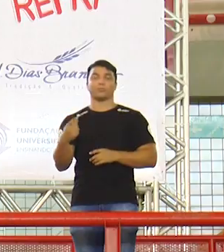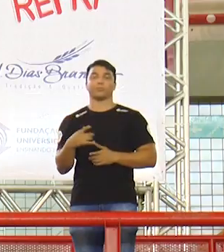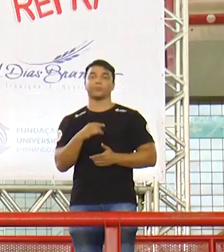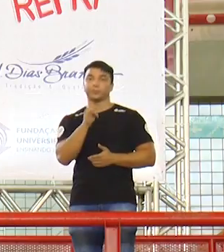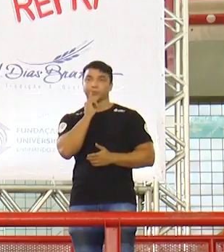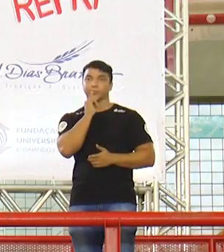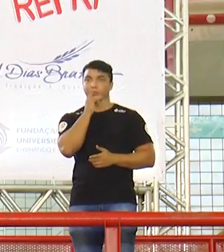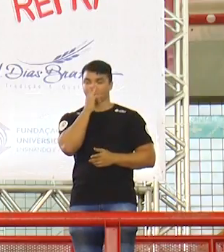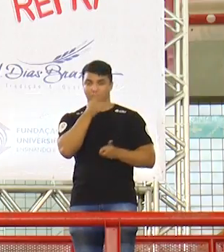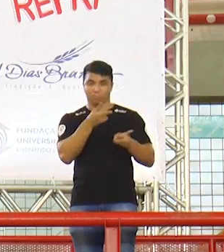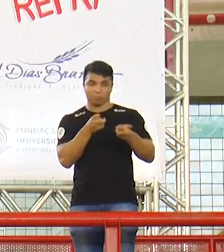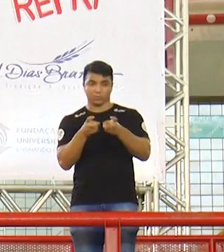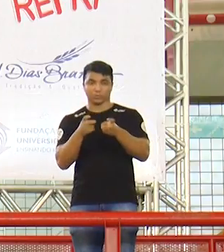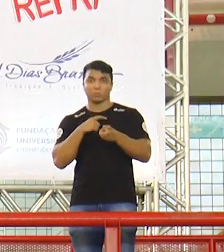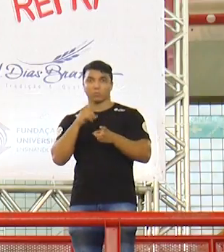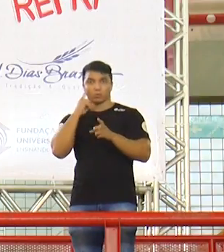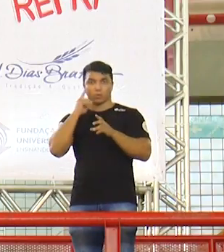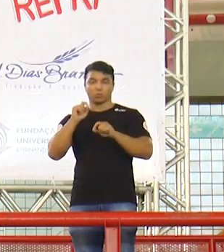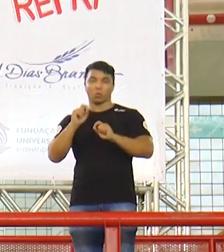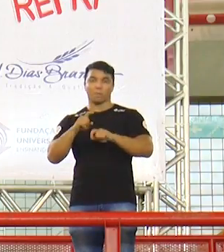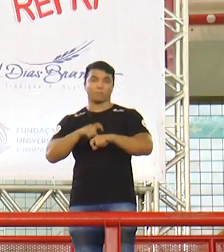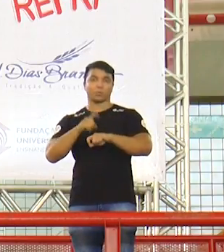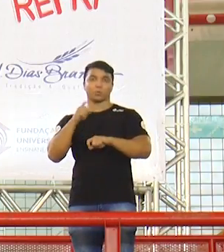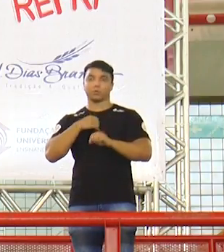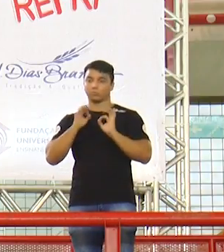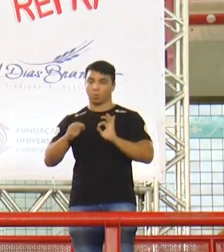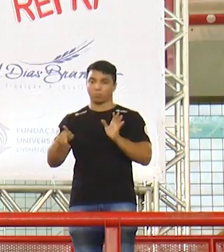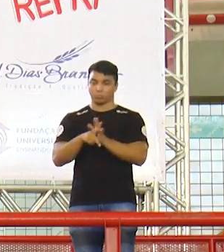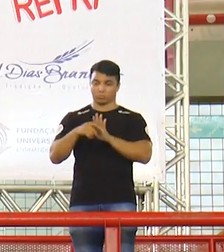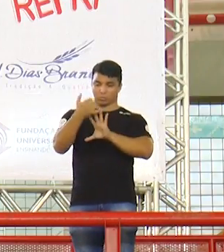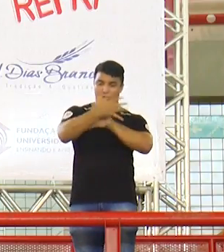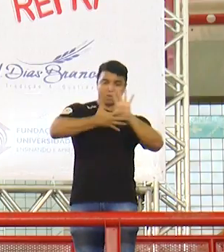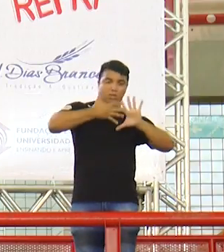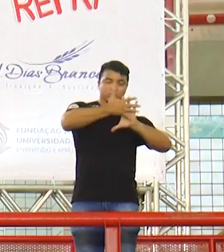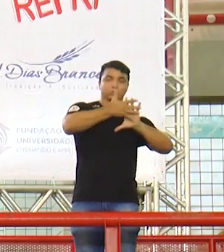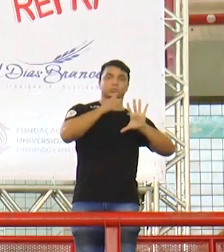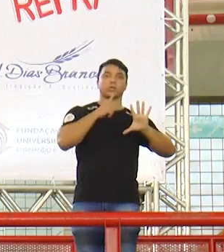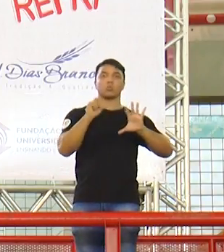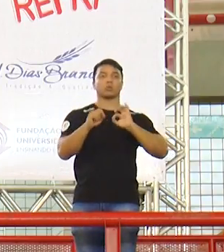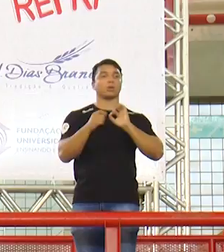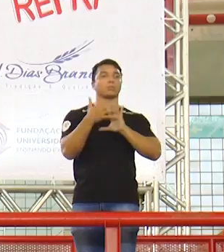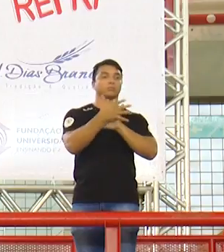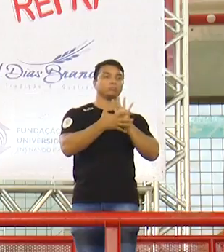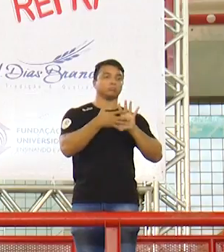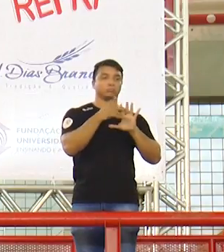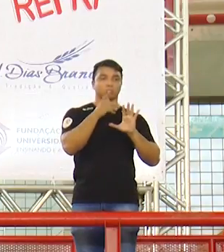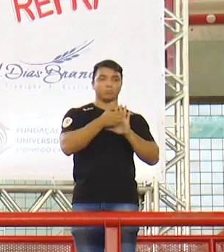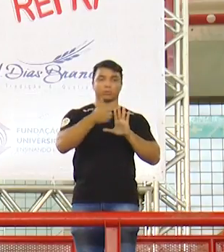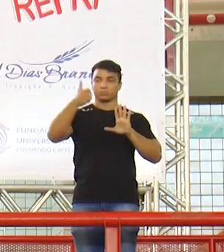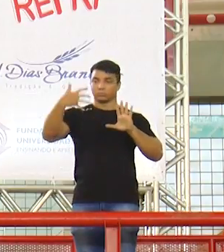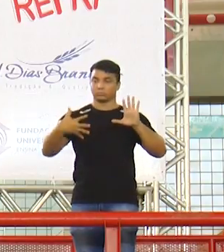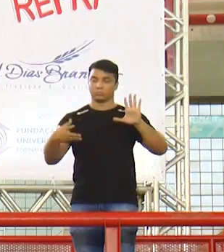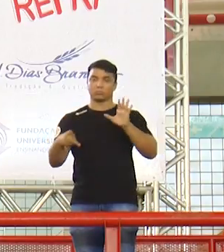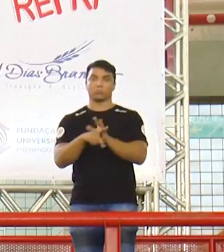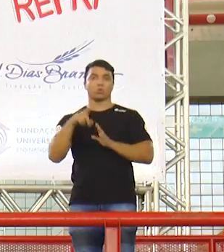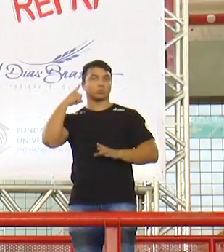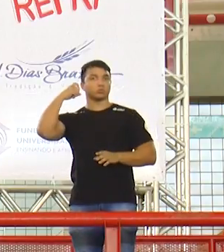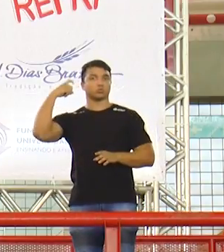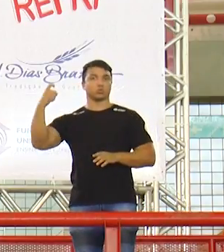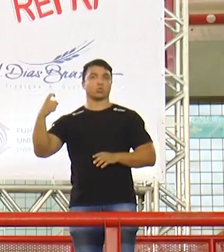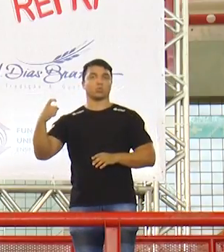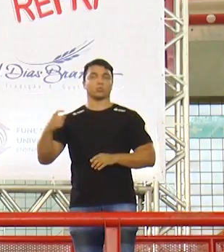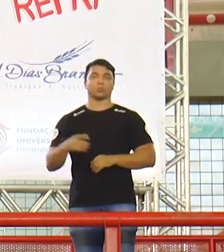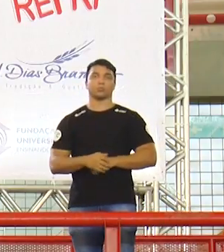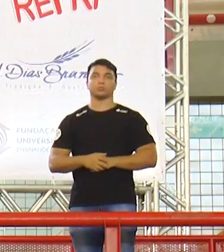você percebe que num determinado momento de texto, há uma intenção de reproduzir um som